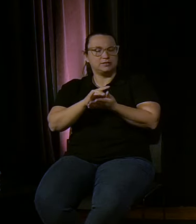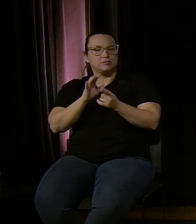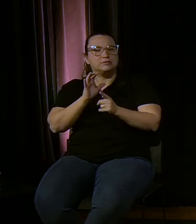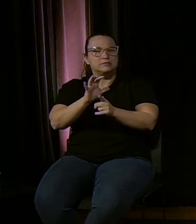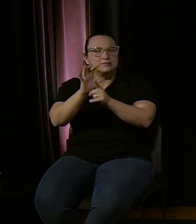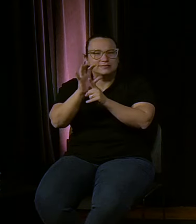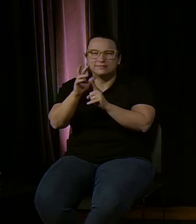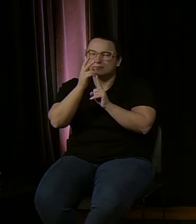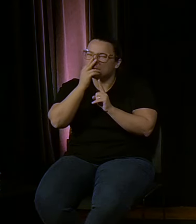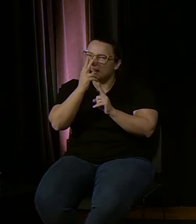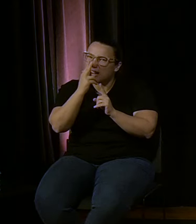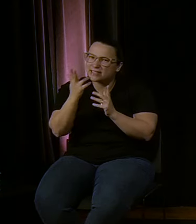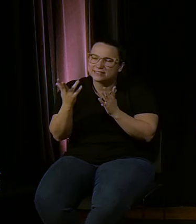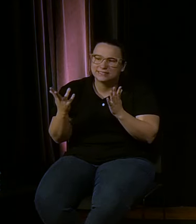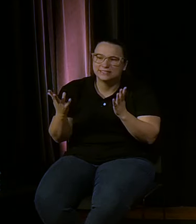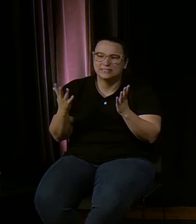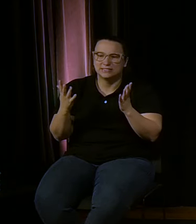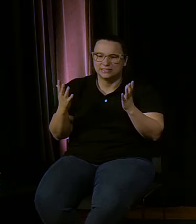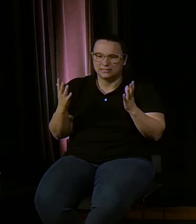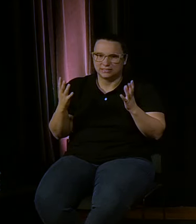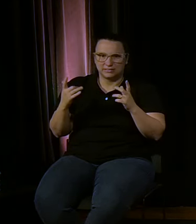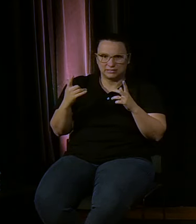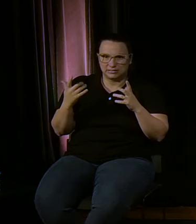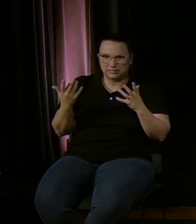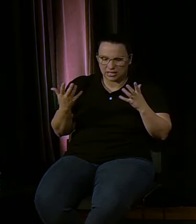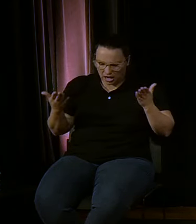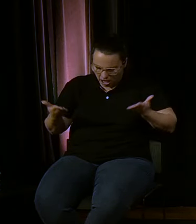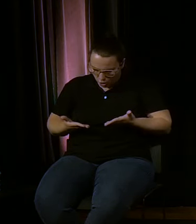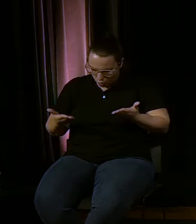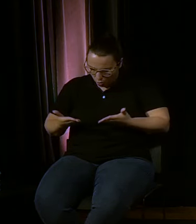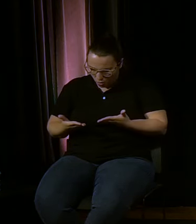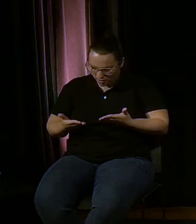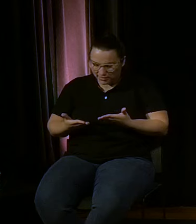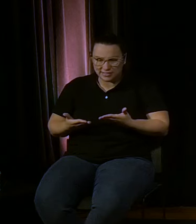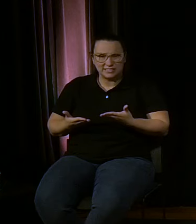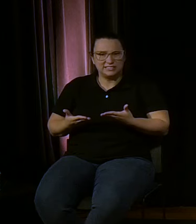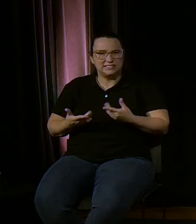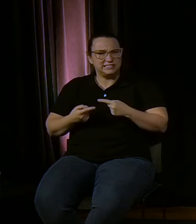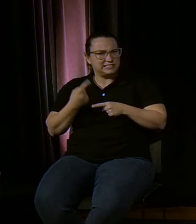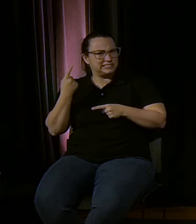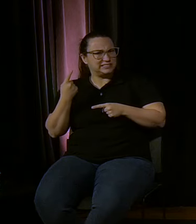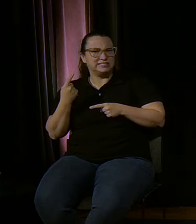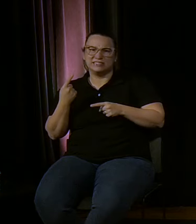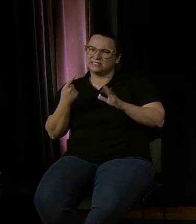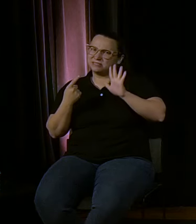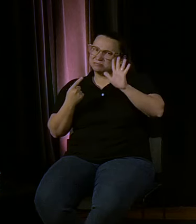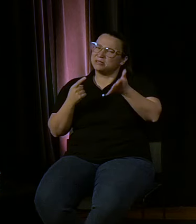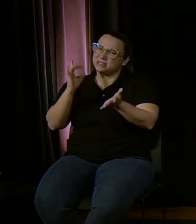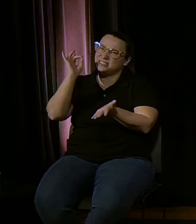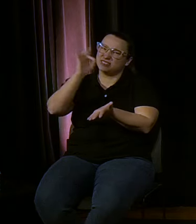algo que parece que está muito deslocado agora, mas, na verdade, está